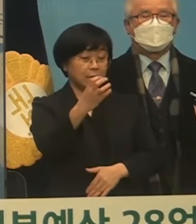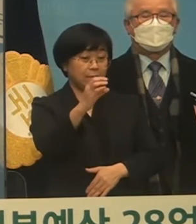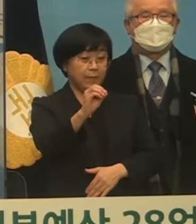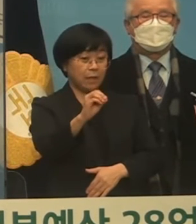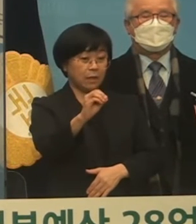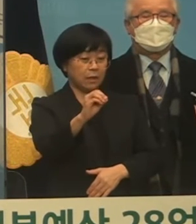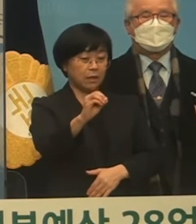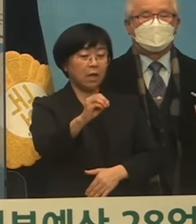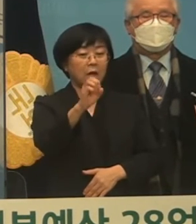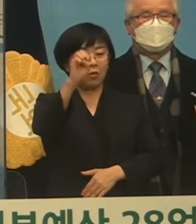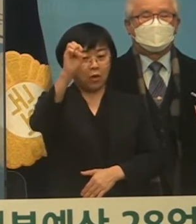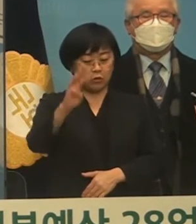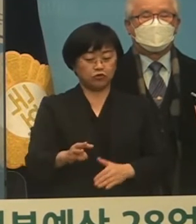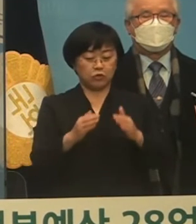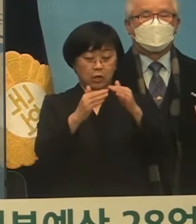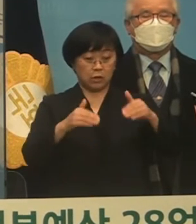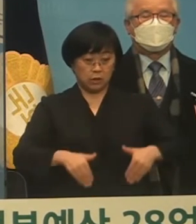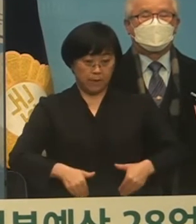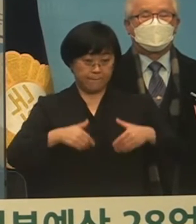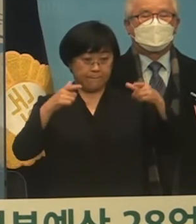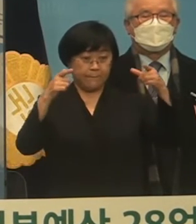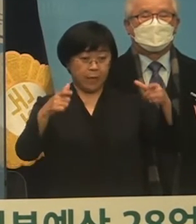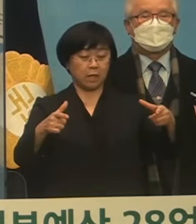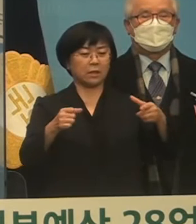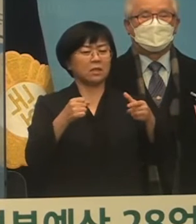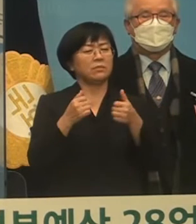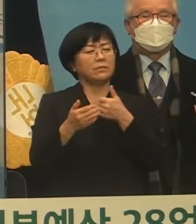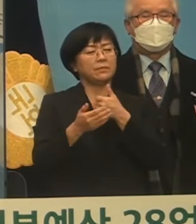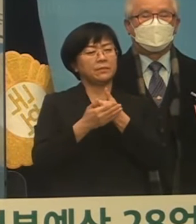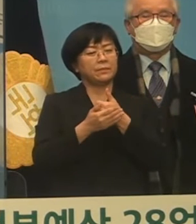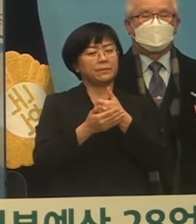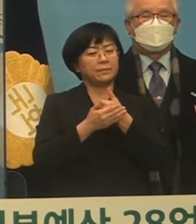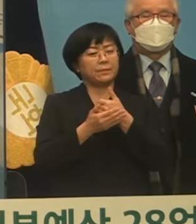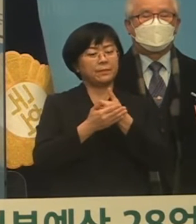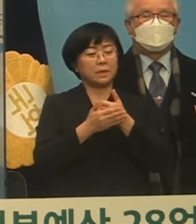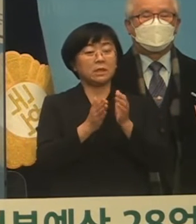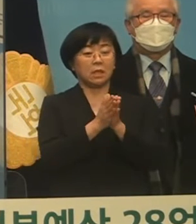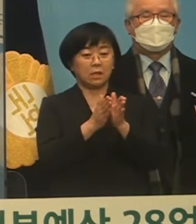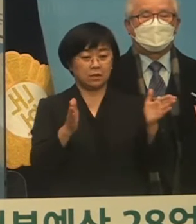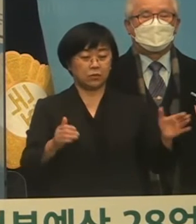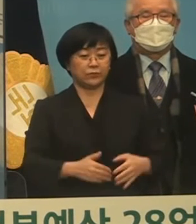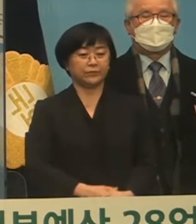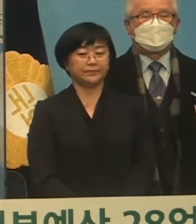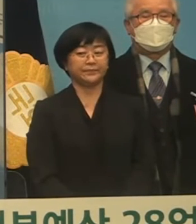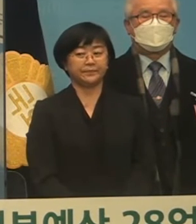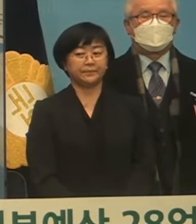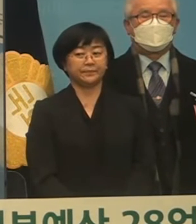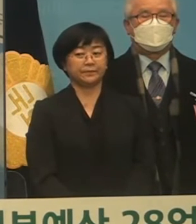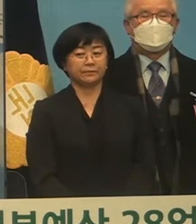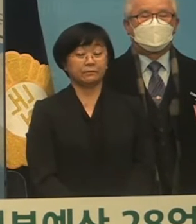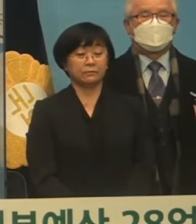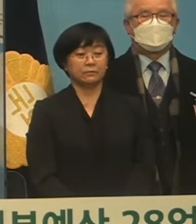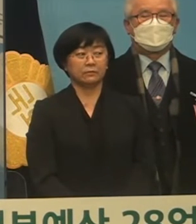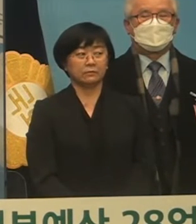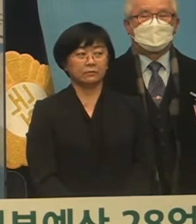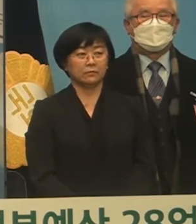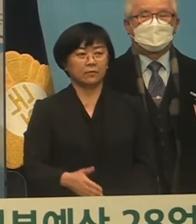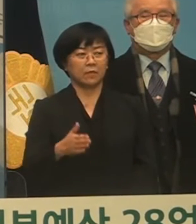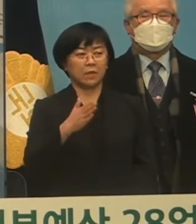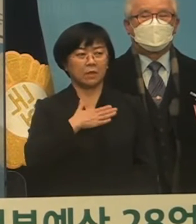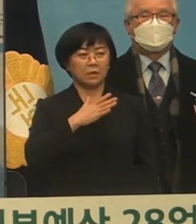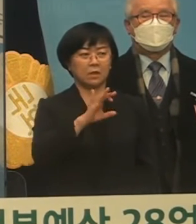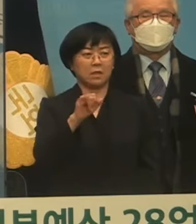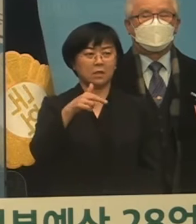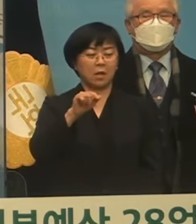340만 강주전남 시도민께서도 힘을 보태주시기 시작했습니다. 이에 저는